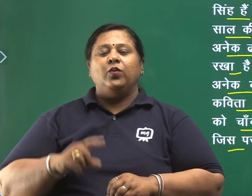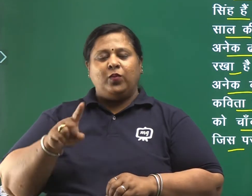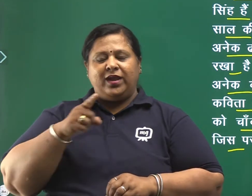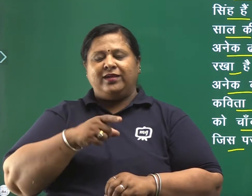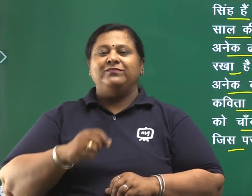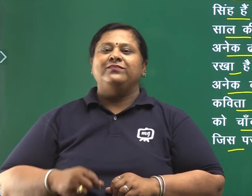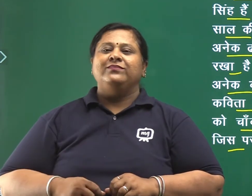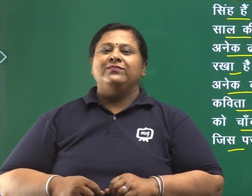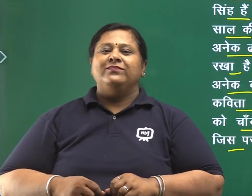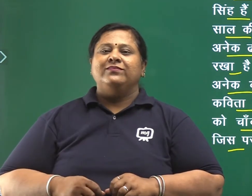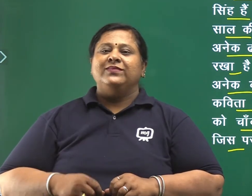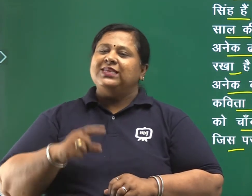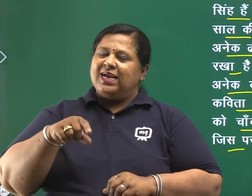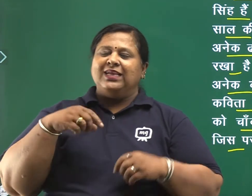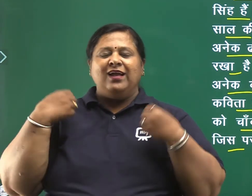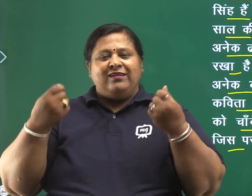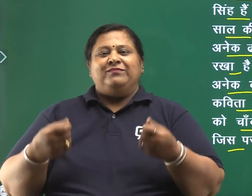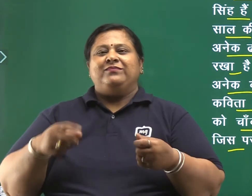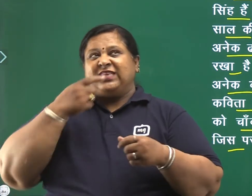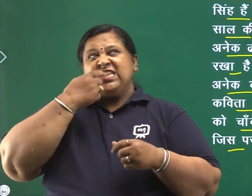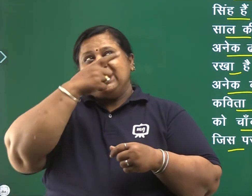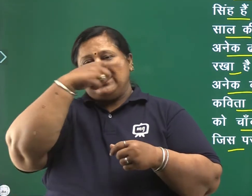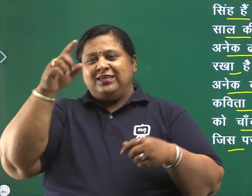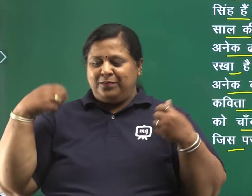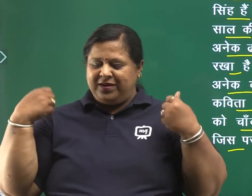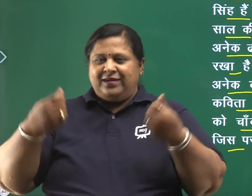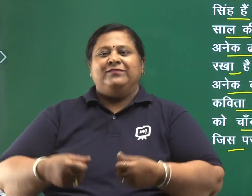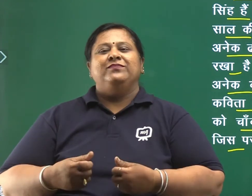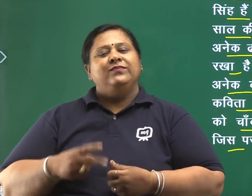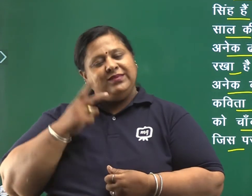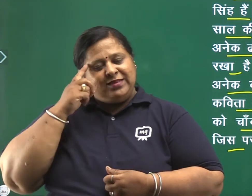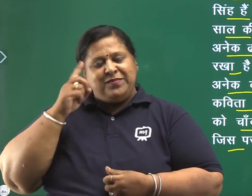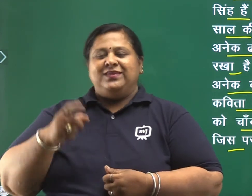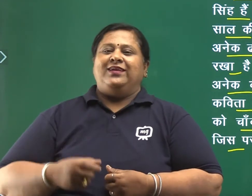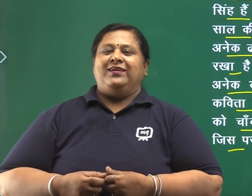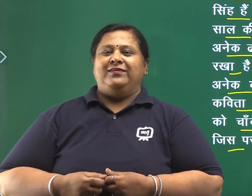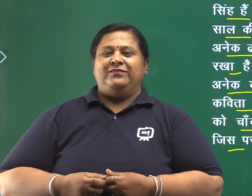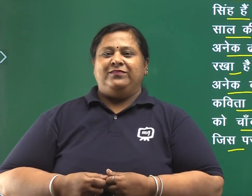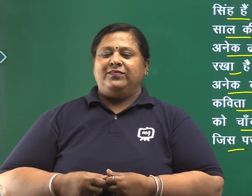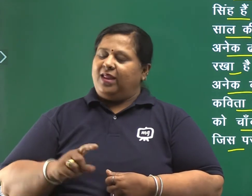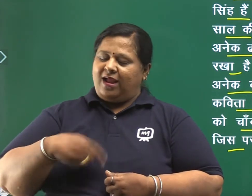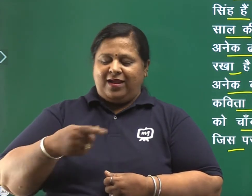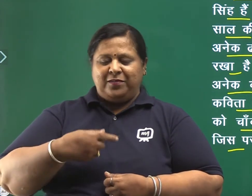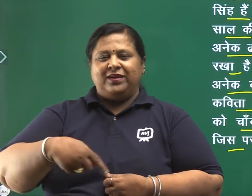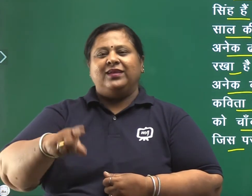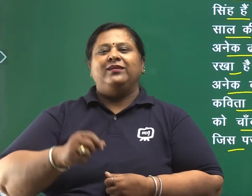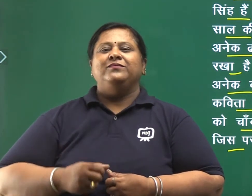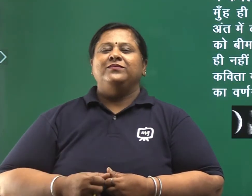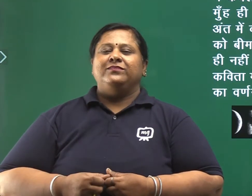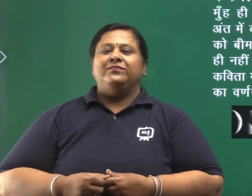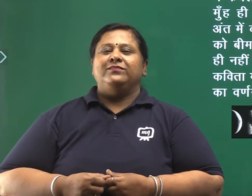उनको चांद का कपड़ा समझ रही है। आगे बढ़ते हैं।